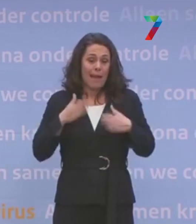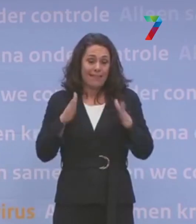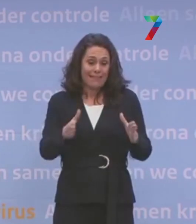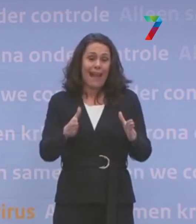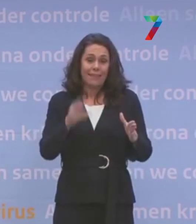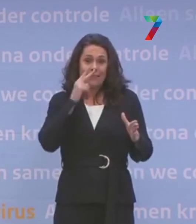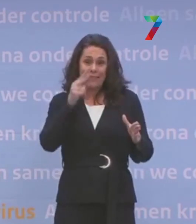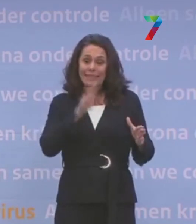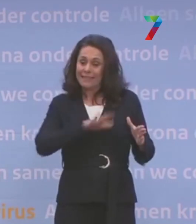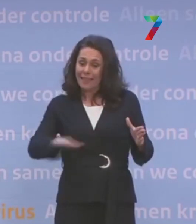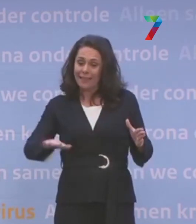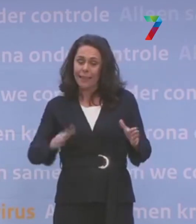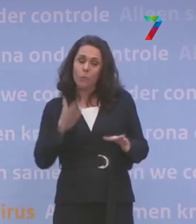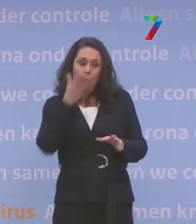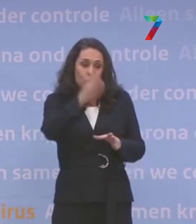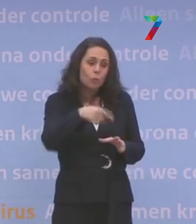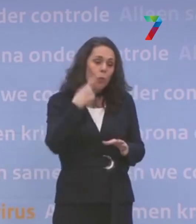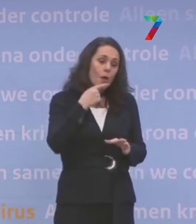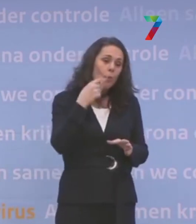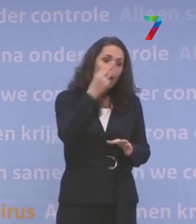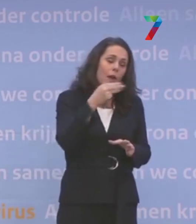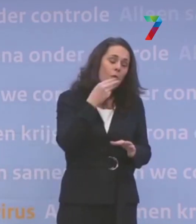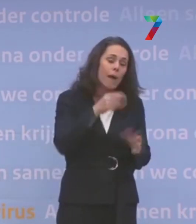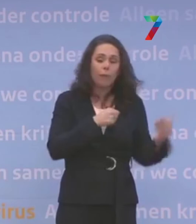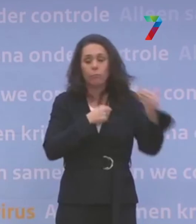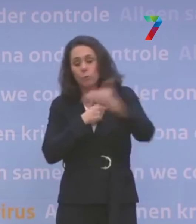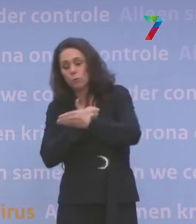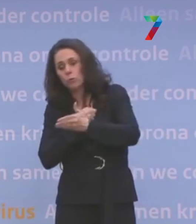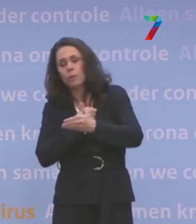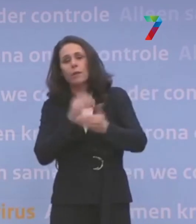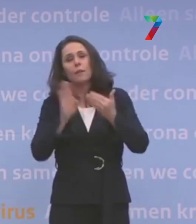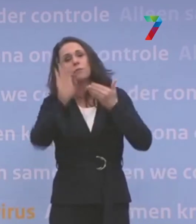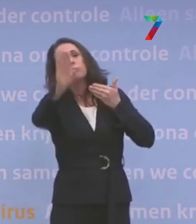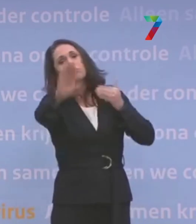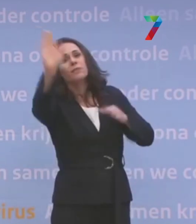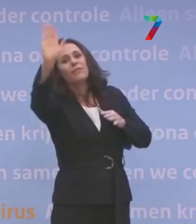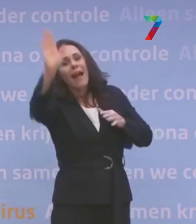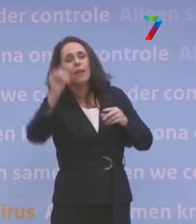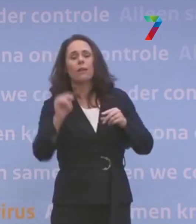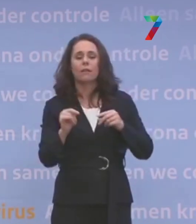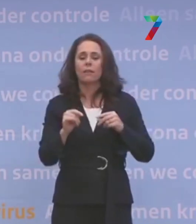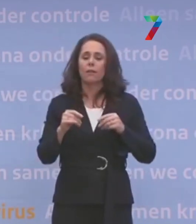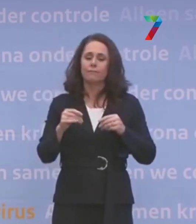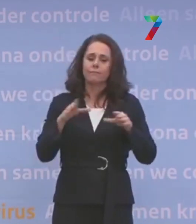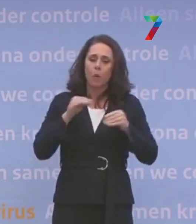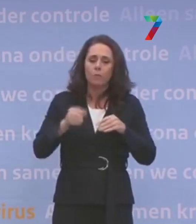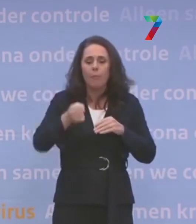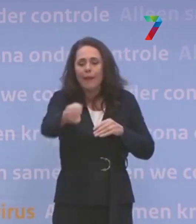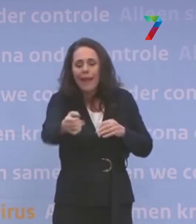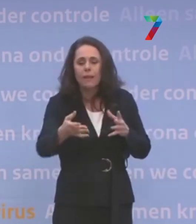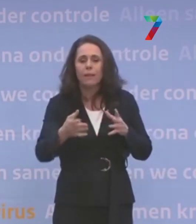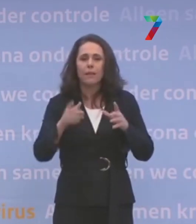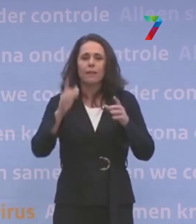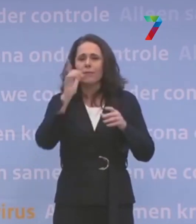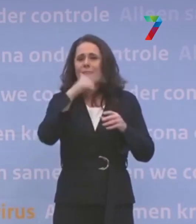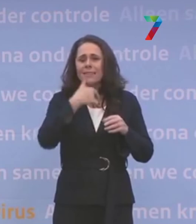kleine kindjes nu bij opa en oma langskomen of opa en oma bij de kinderen. En op grote afstand zwaaien, iets voor de deur zetten, facetimen. Het is één